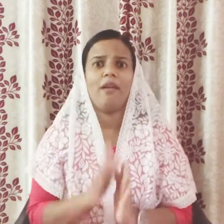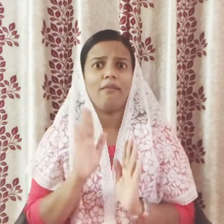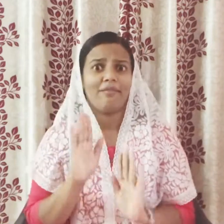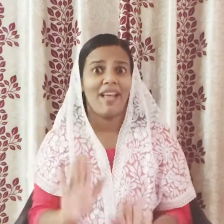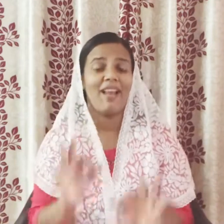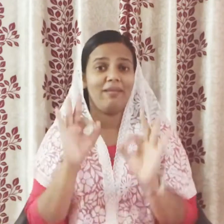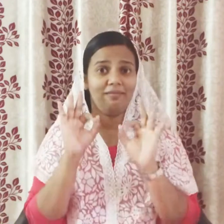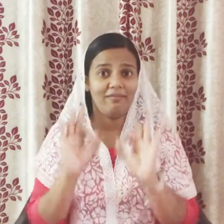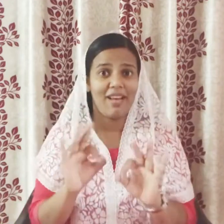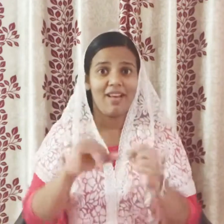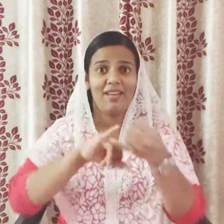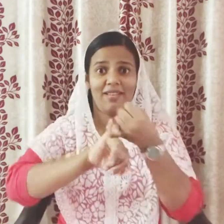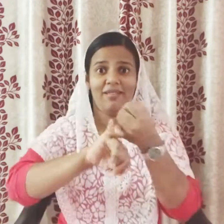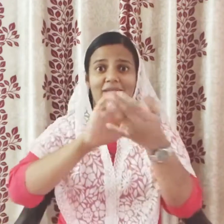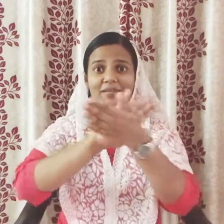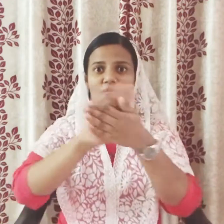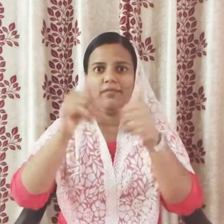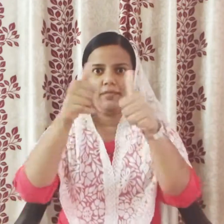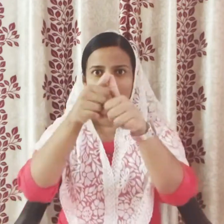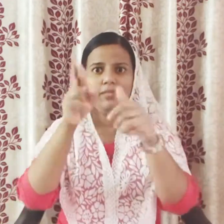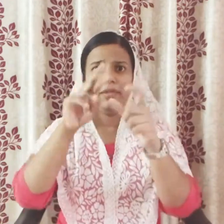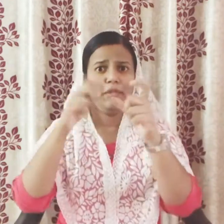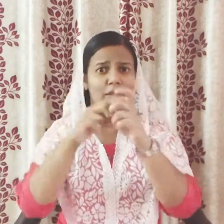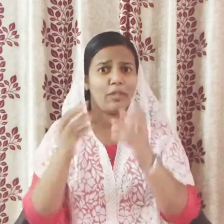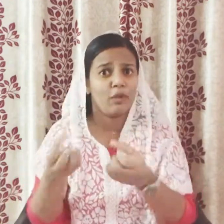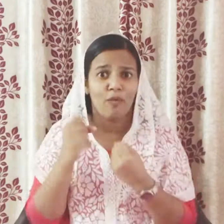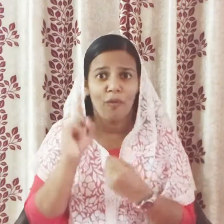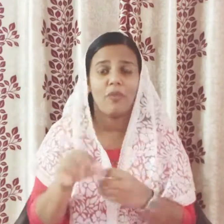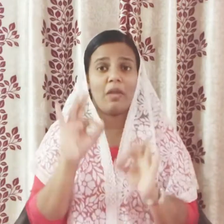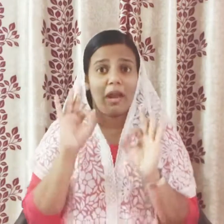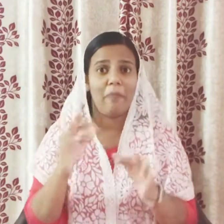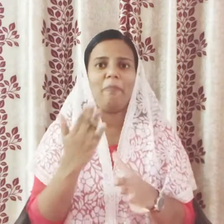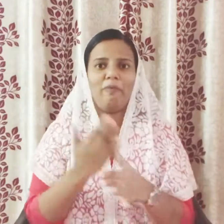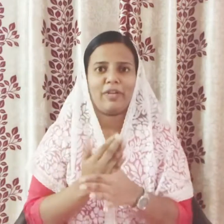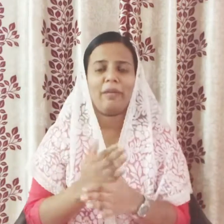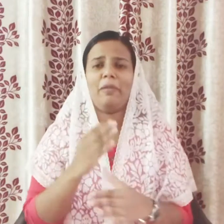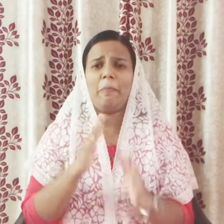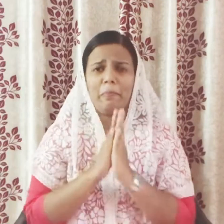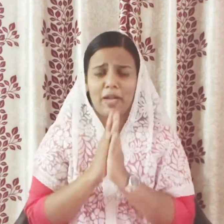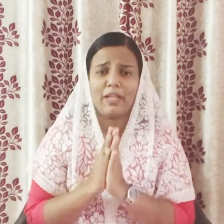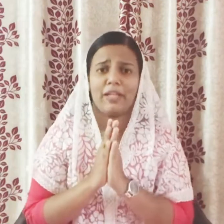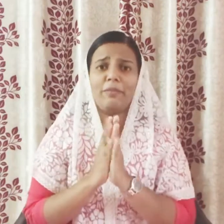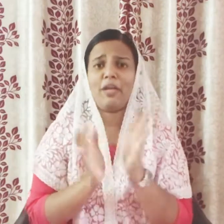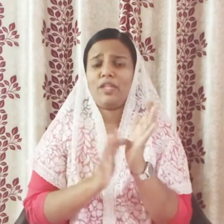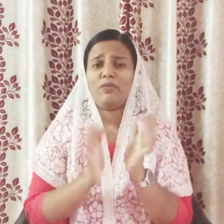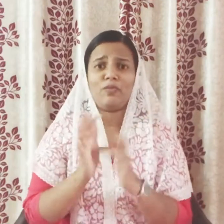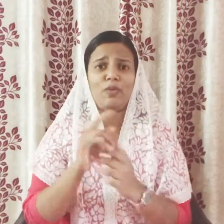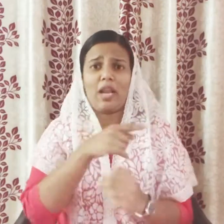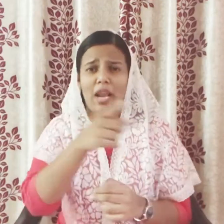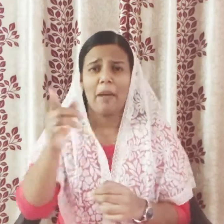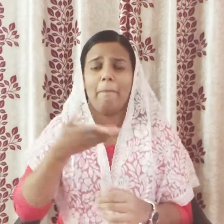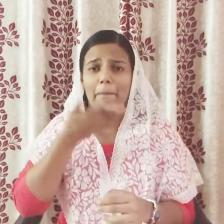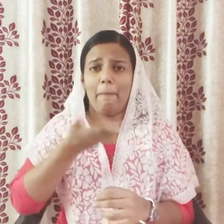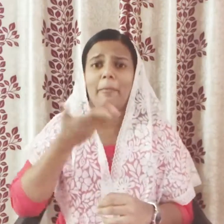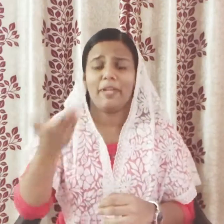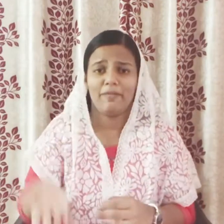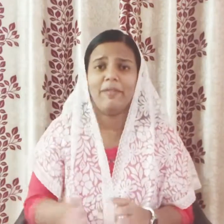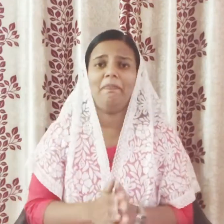ഓഹരി, നല്ല ഓഹരി ലഭിക്കാൻ തക്ക വിധത്തിൽ ഈ ഭൂമിയിൽ ജീവിക്കണം കേട്ടോ. പ്രവർത്തിക്കണം, പ്രാർത്ഥിക്കണം. യേശുക്രിസ്തുവിനെക്കുറിച്ച് മറ്റുള്ളവരോട് പറയണം,